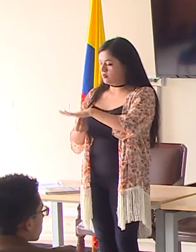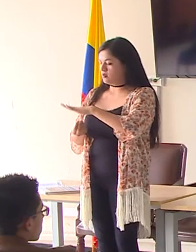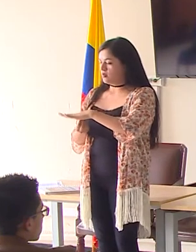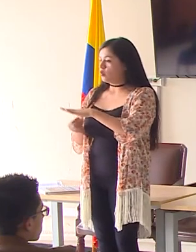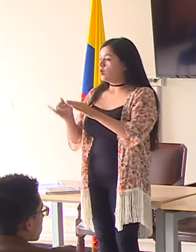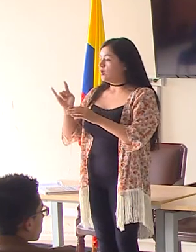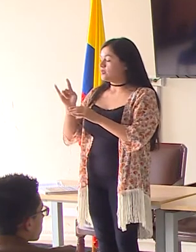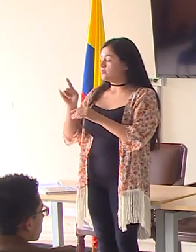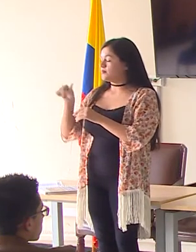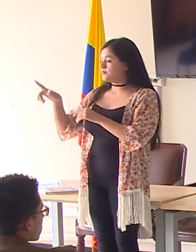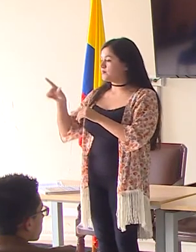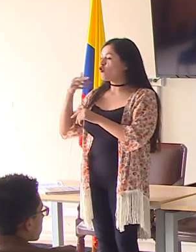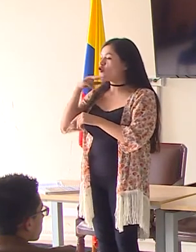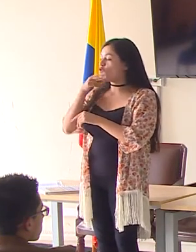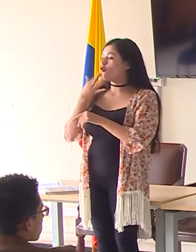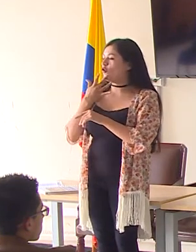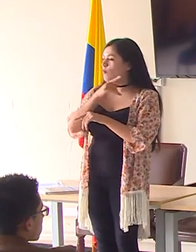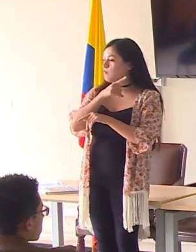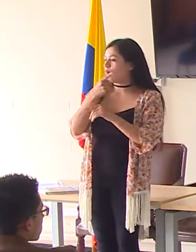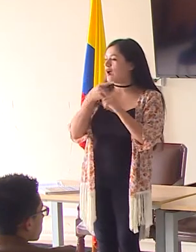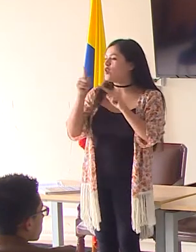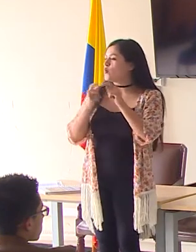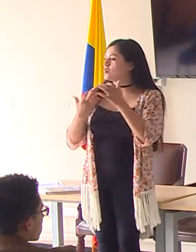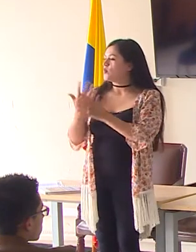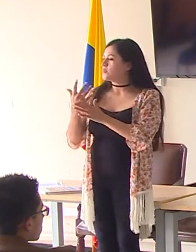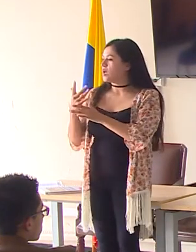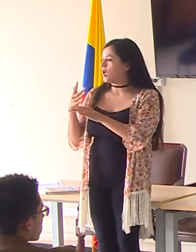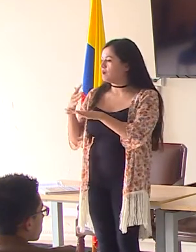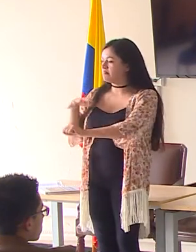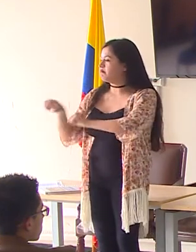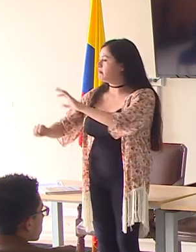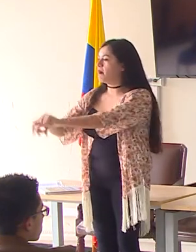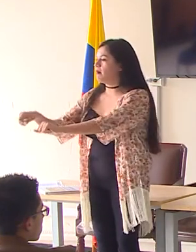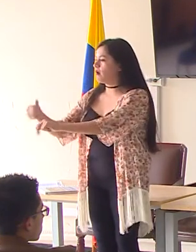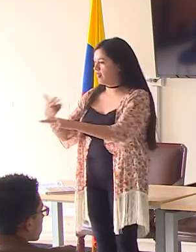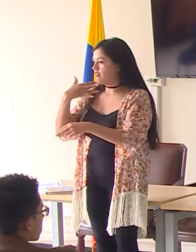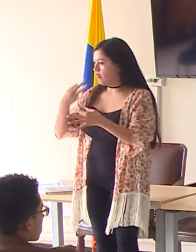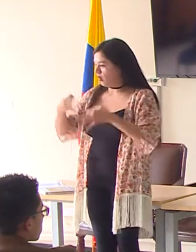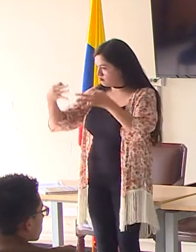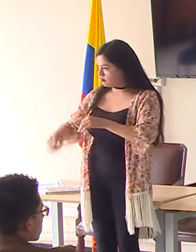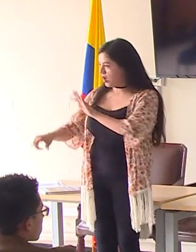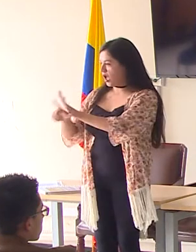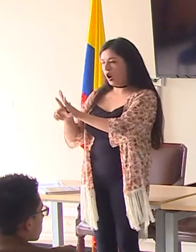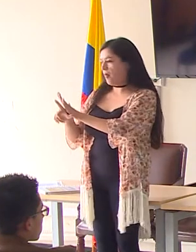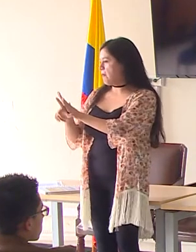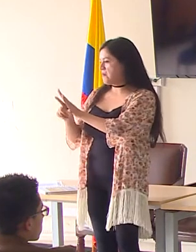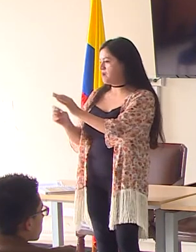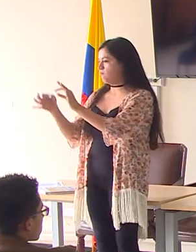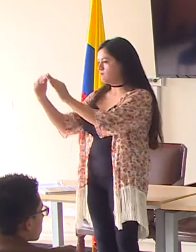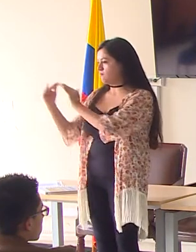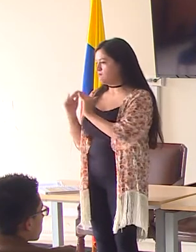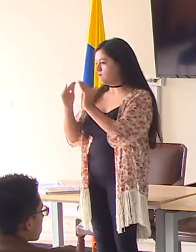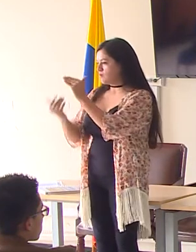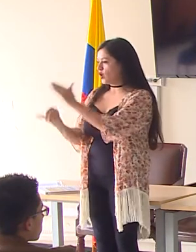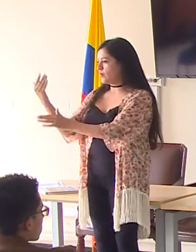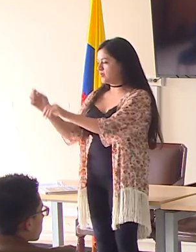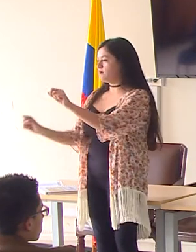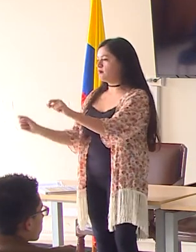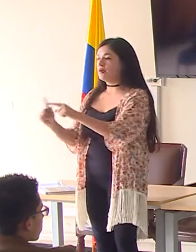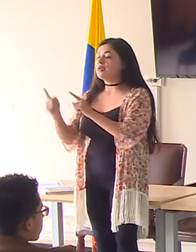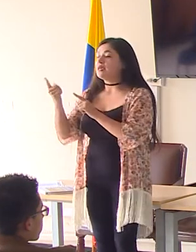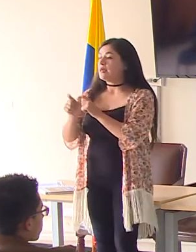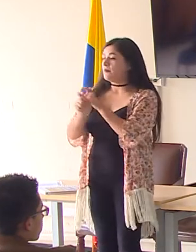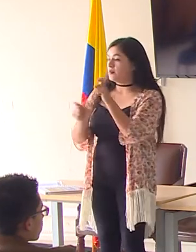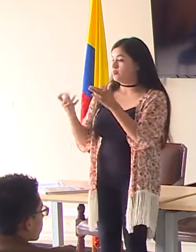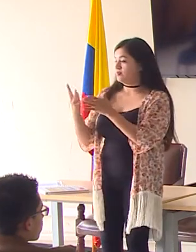informales algunas otras acá por suba y todo lo que son pues desarrollos de élites se dan en